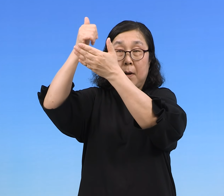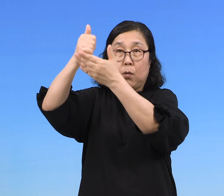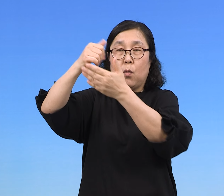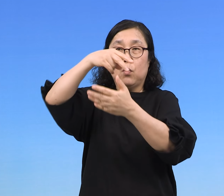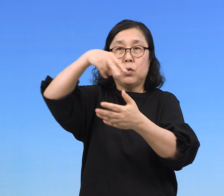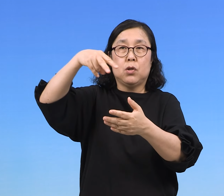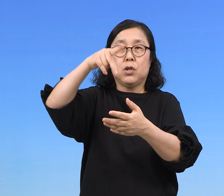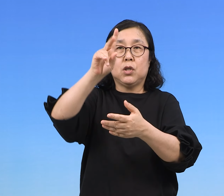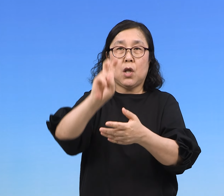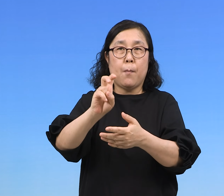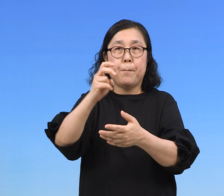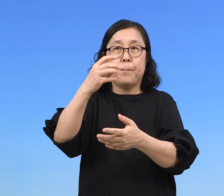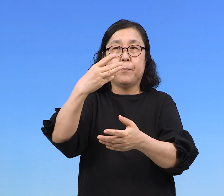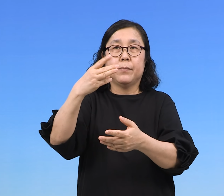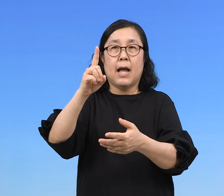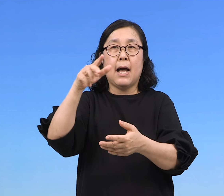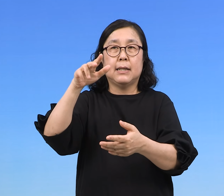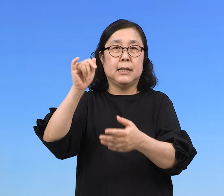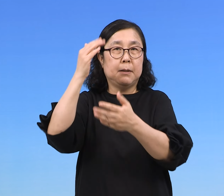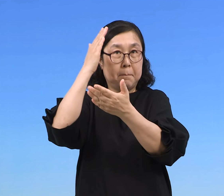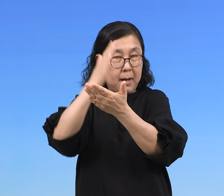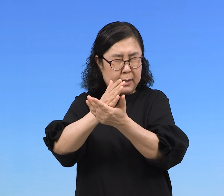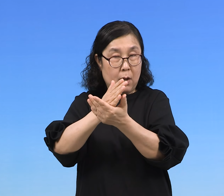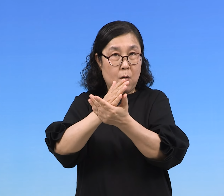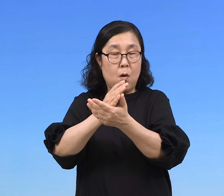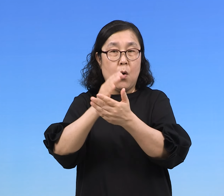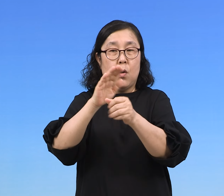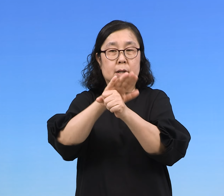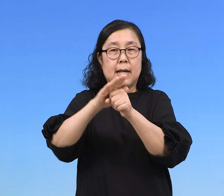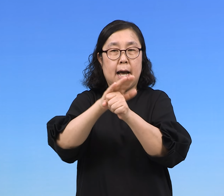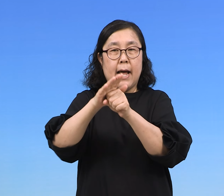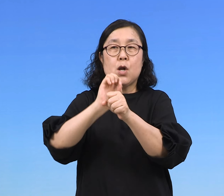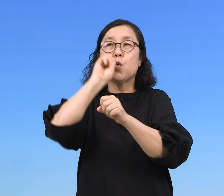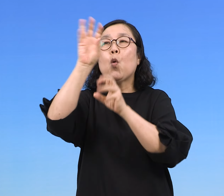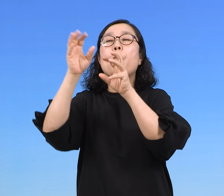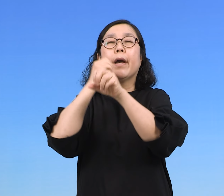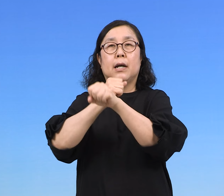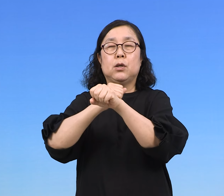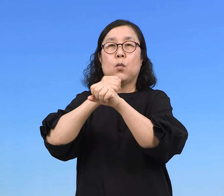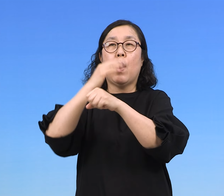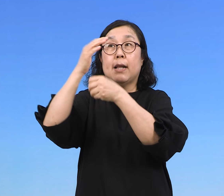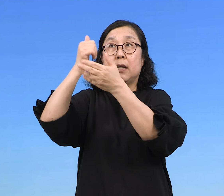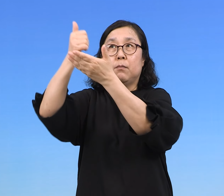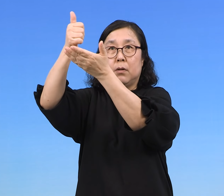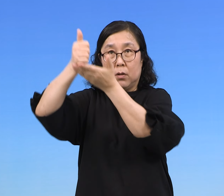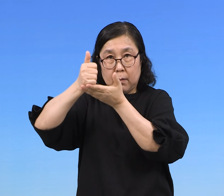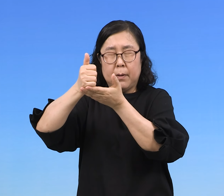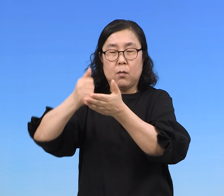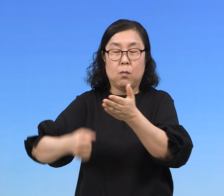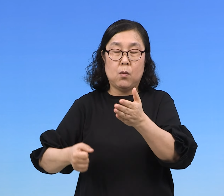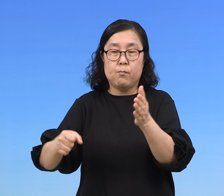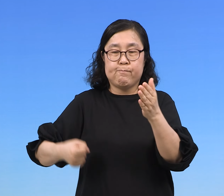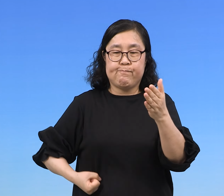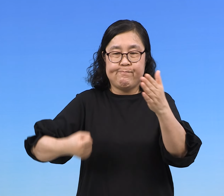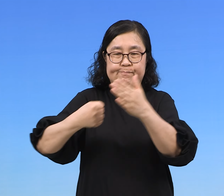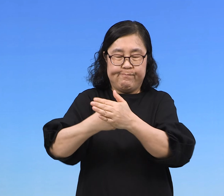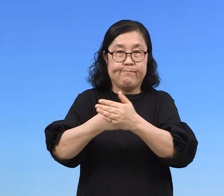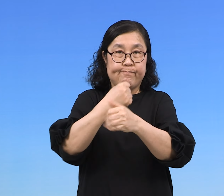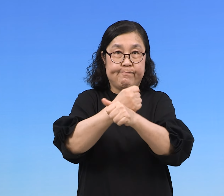타지 마시고요, 이제 사랑을 고백하세요. 결단하세요. 그분의 믿음을 수용하셔야 돼요. 제가 이